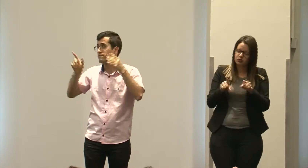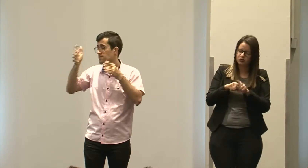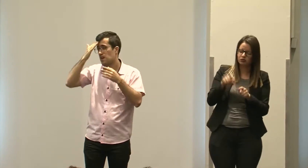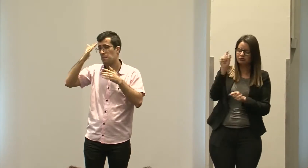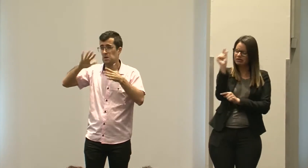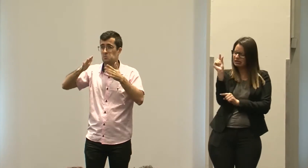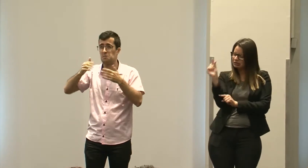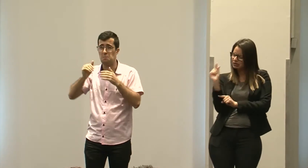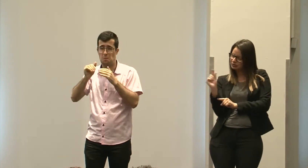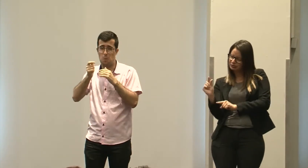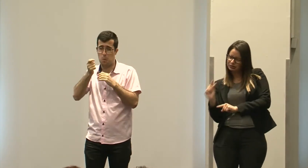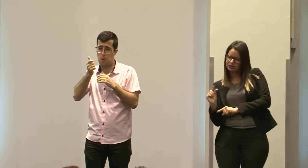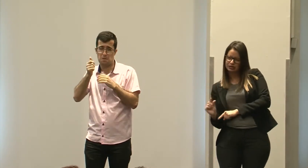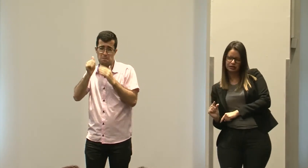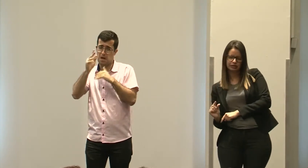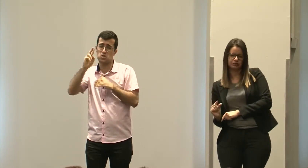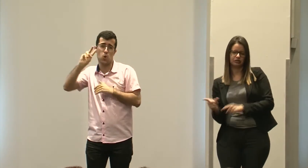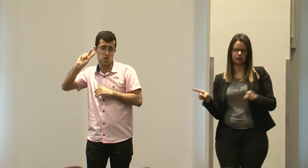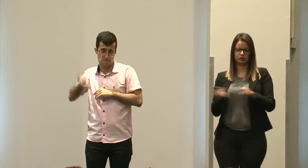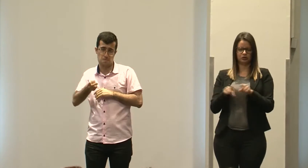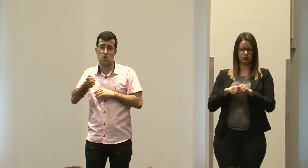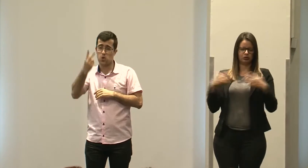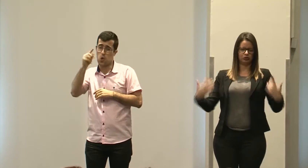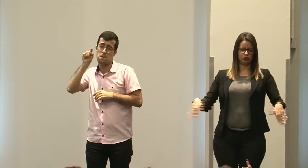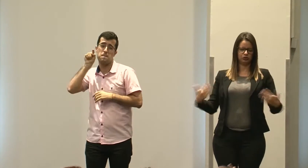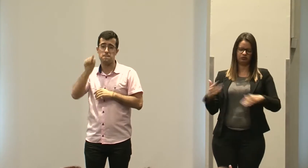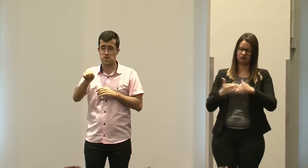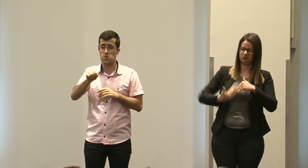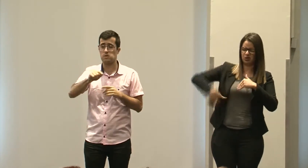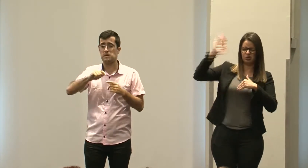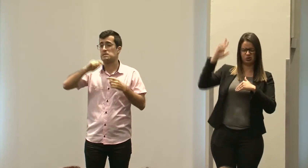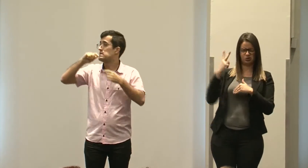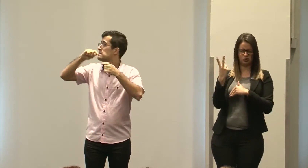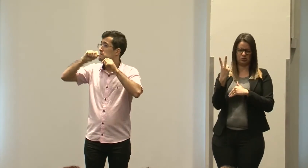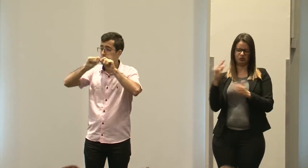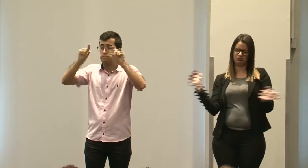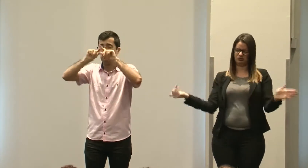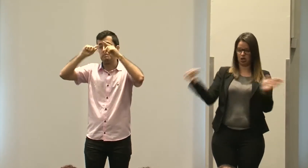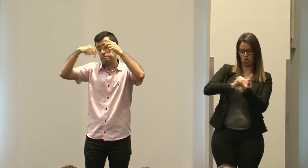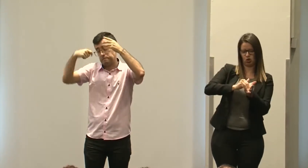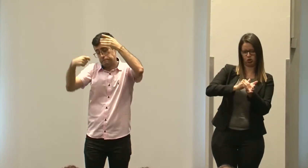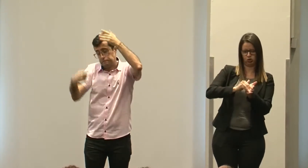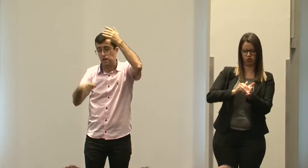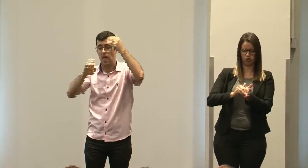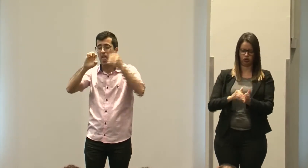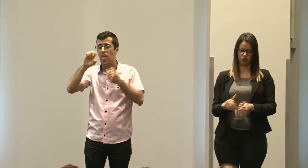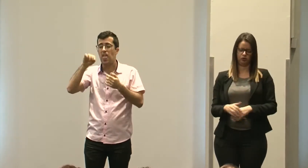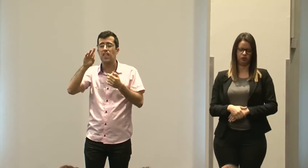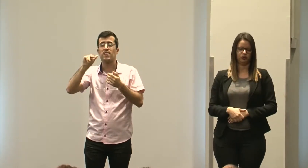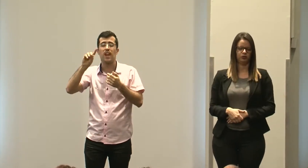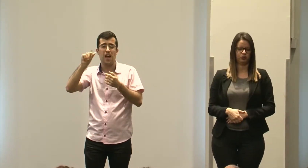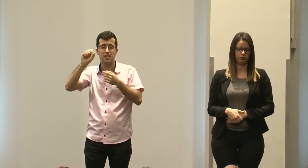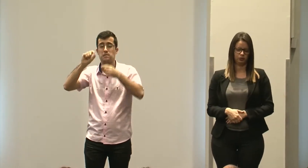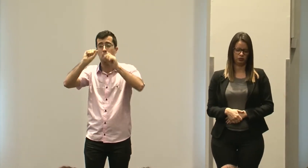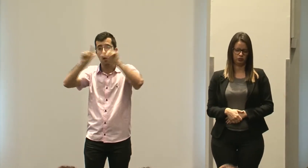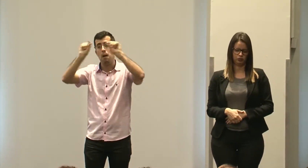E aí eu fui analisando cada verbete desse dicionário, cerca de 2.000 verbetes.